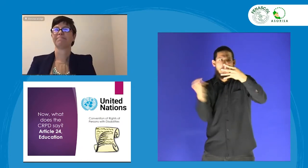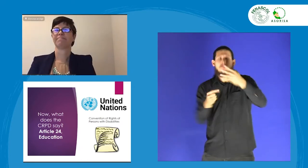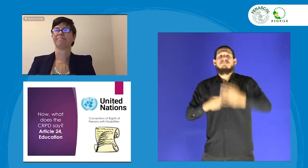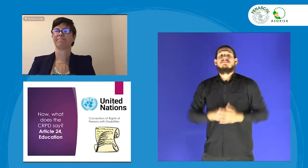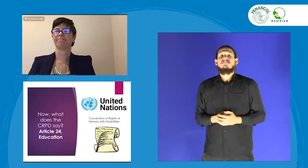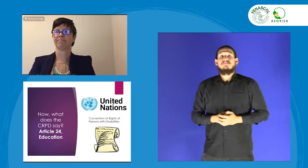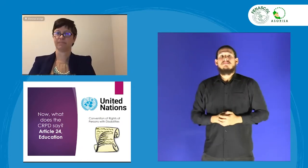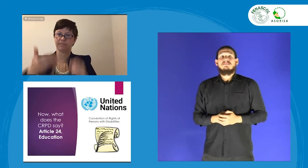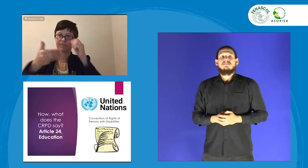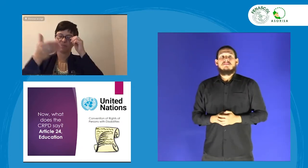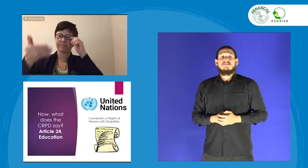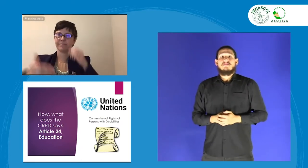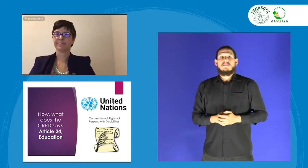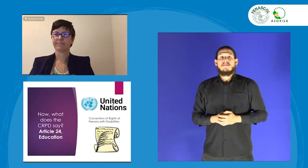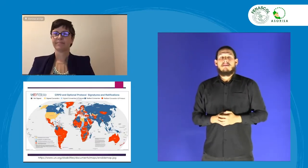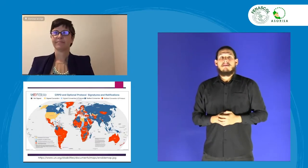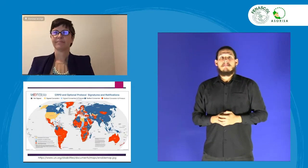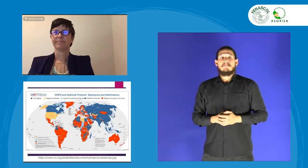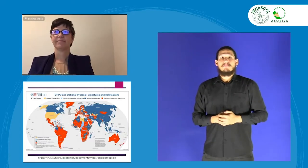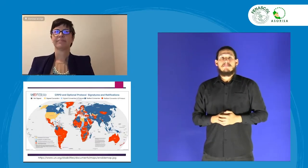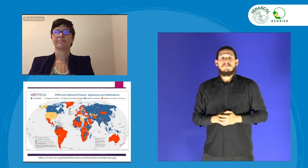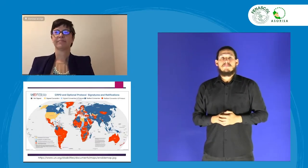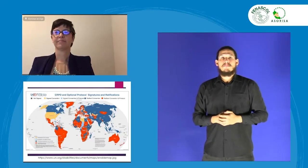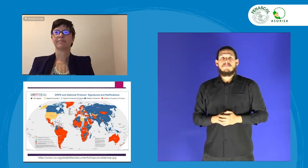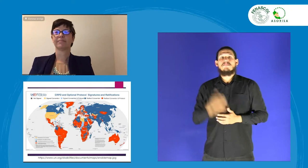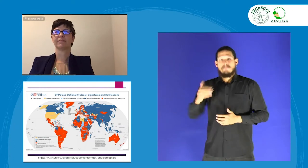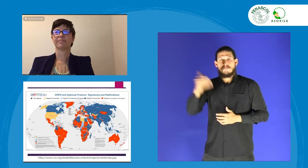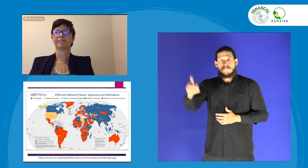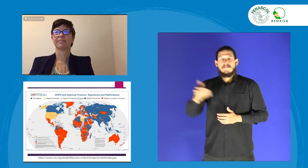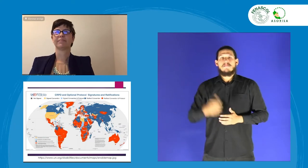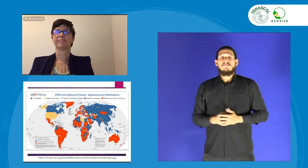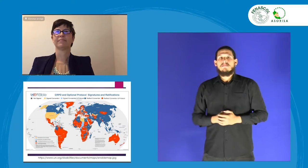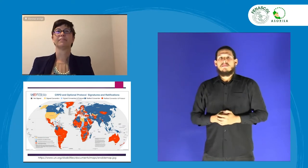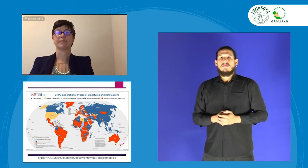resumir en esta presentación. Siguiente.